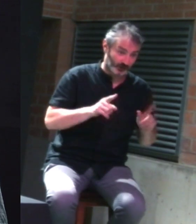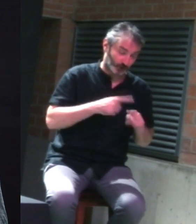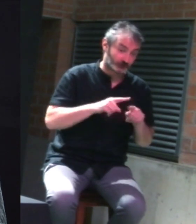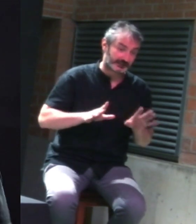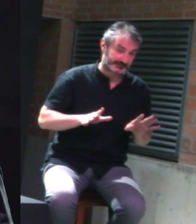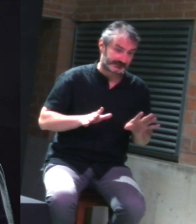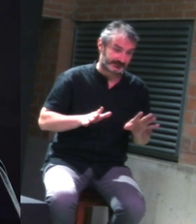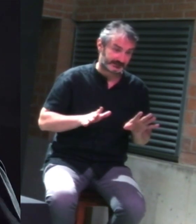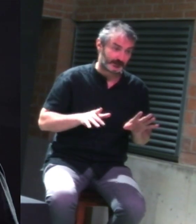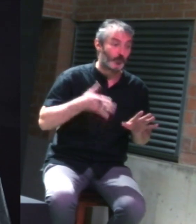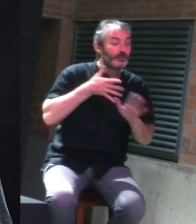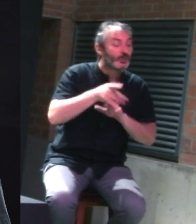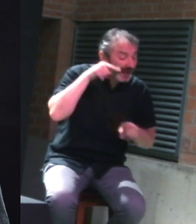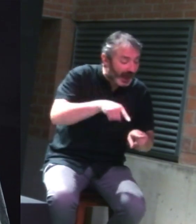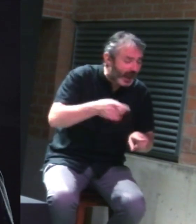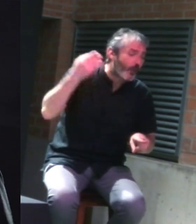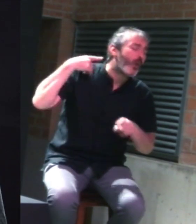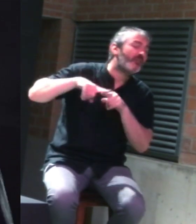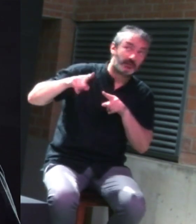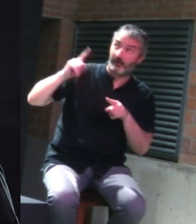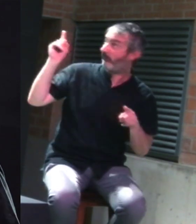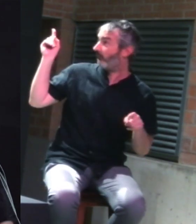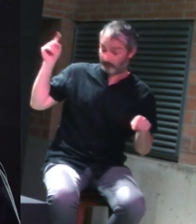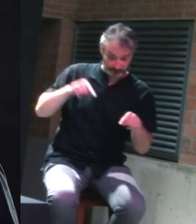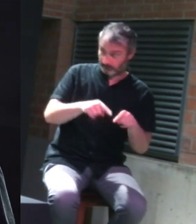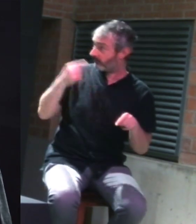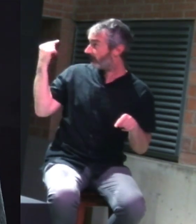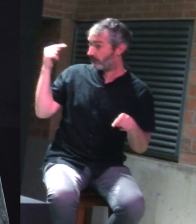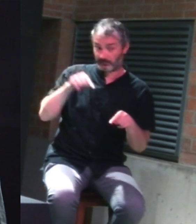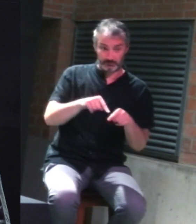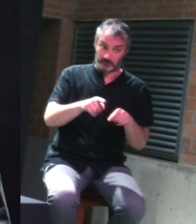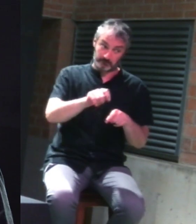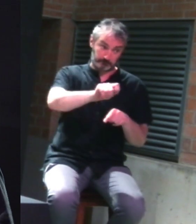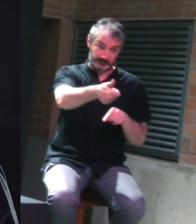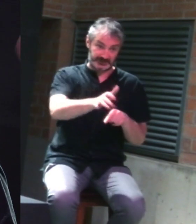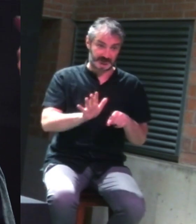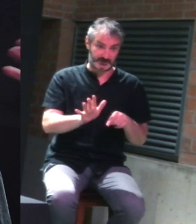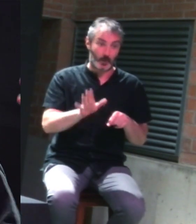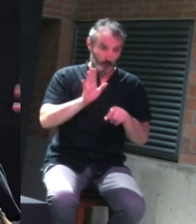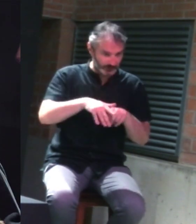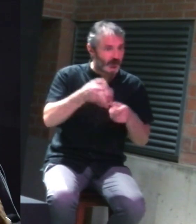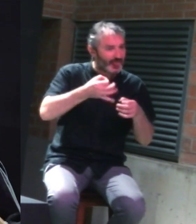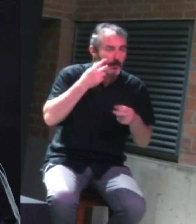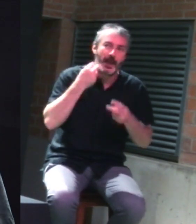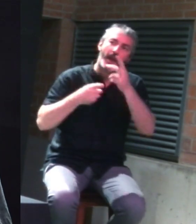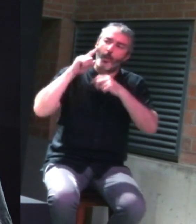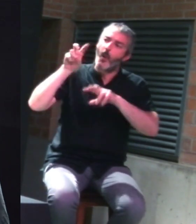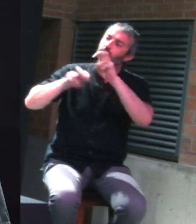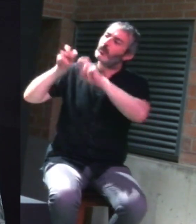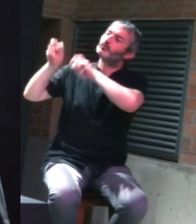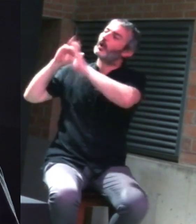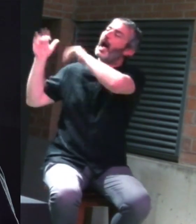algún valor, es la conexión con el mundo de hoy, con la realidad de hoy. Está muy bien curiosear en el pasado y conocer qué ocurrió en el